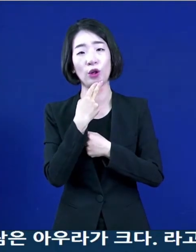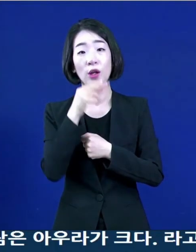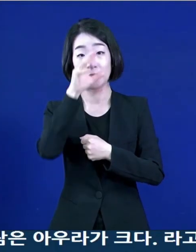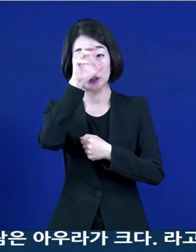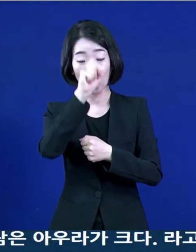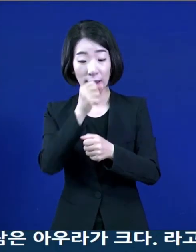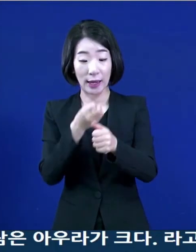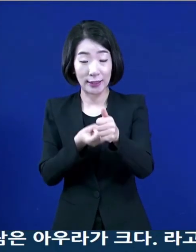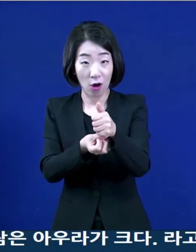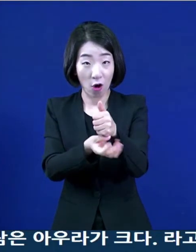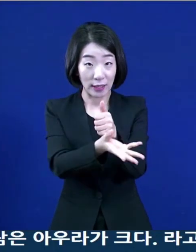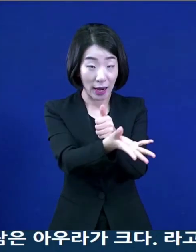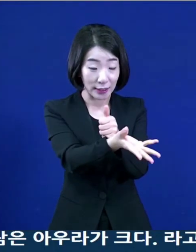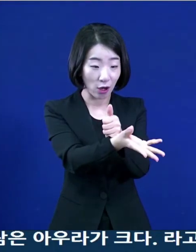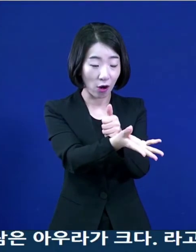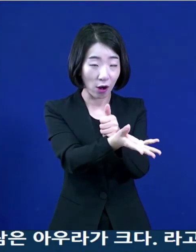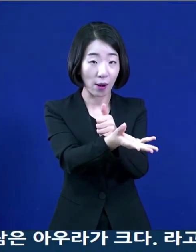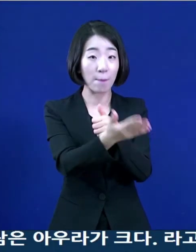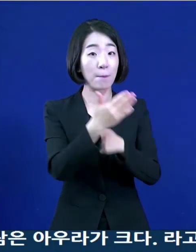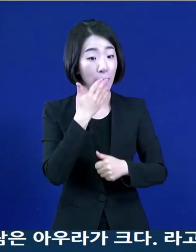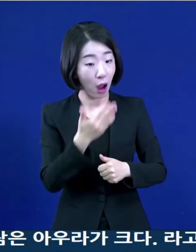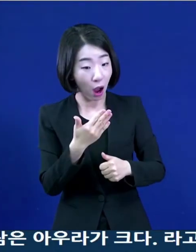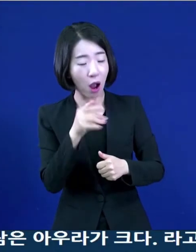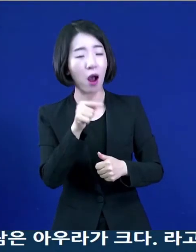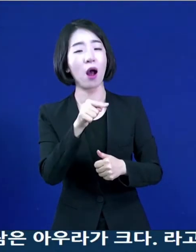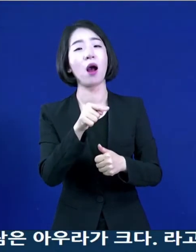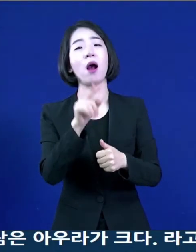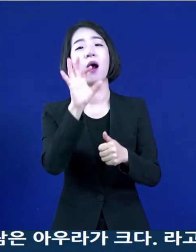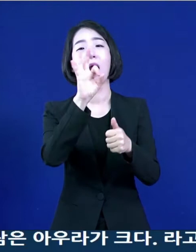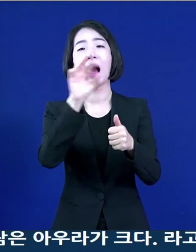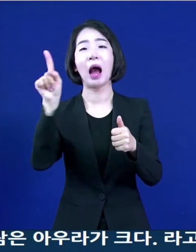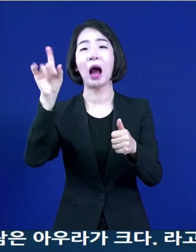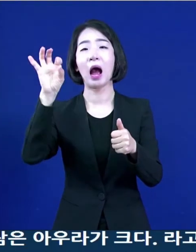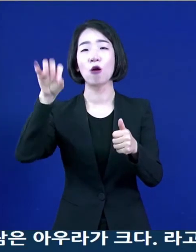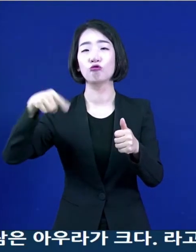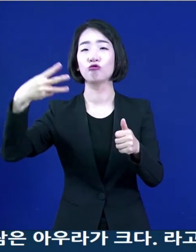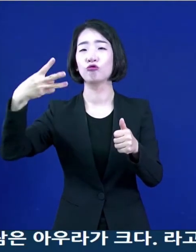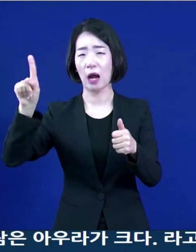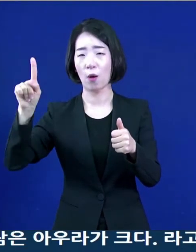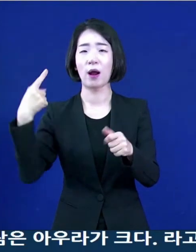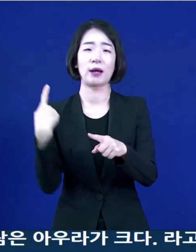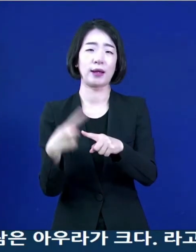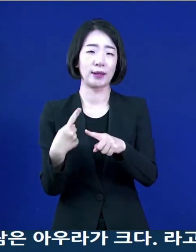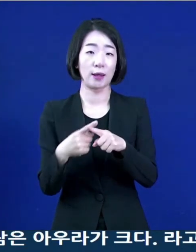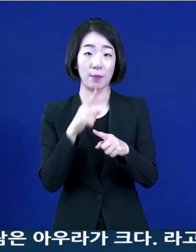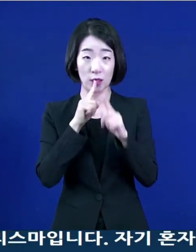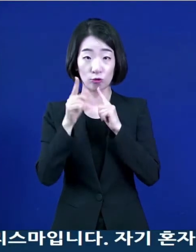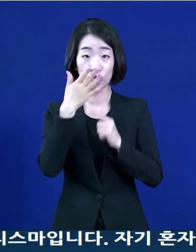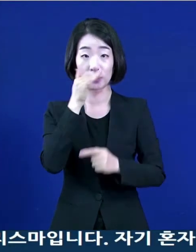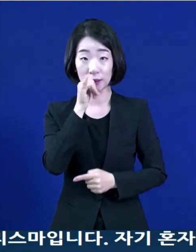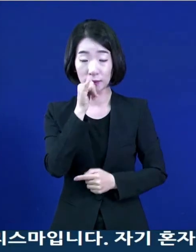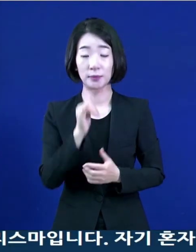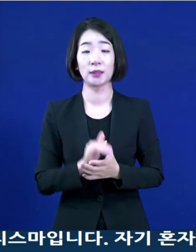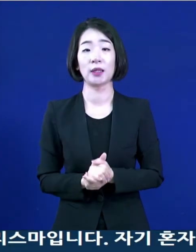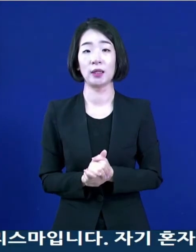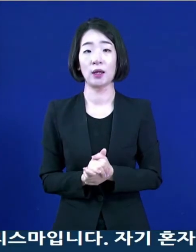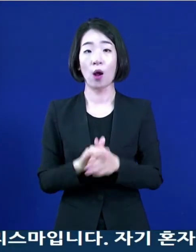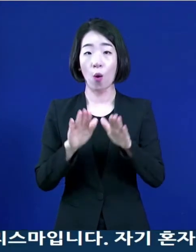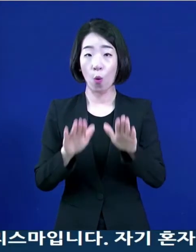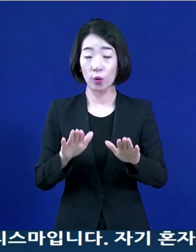줄 수 있을 때 이것이 의미가 있는 거죠. 오늘 본문으로 다시 돌아와 보시면